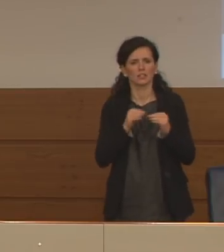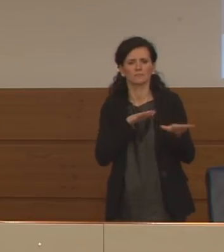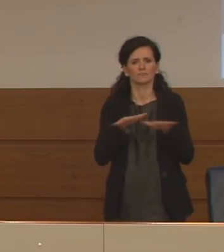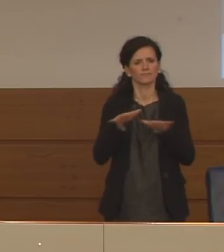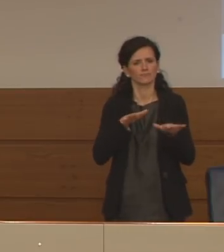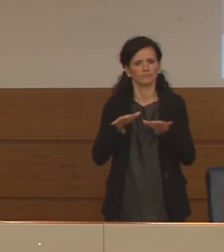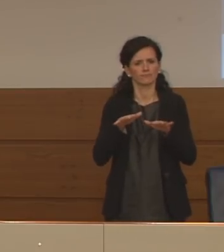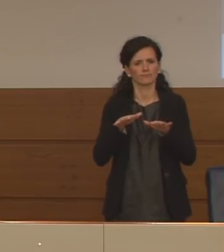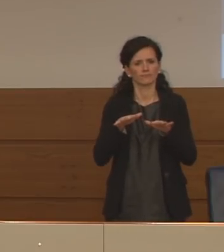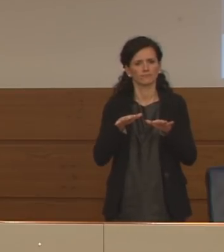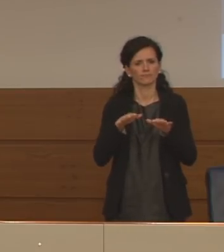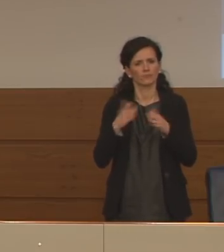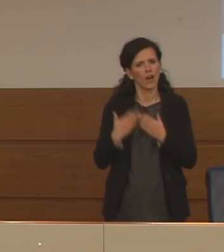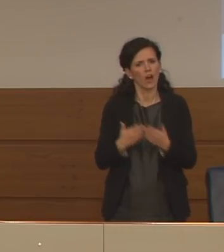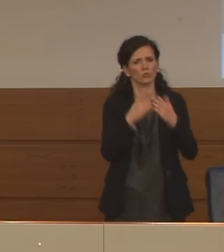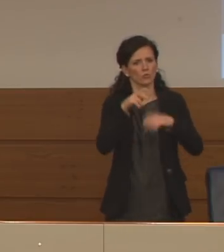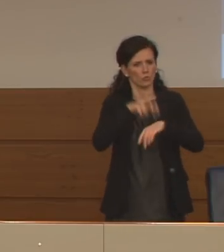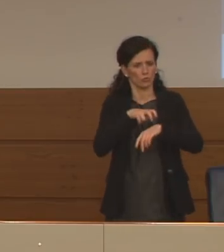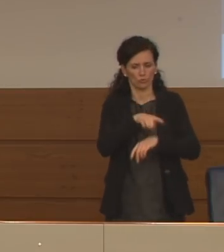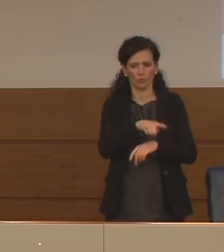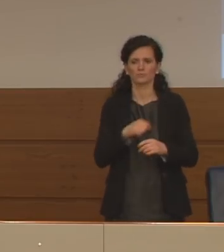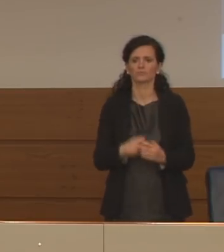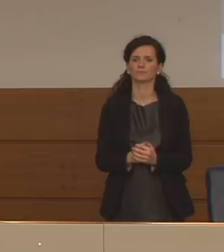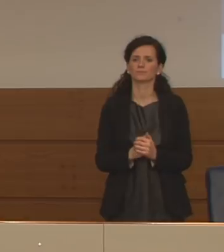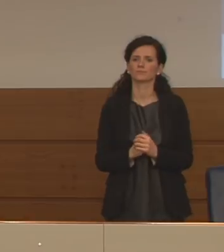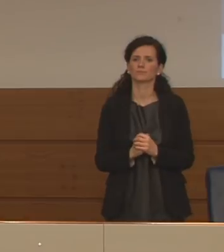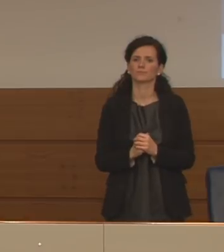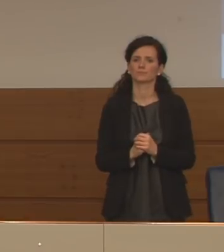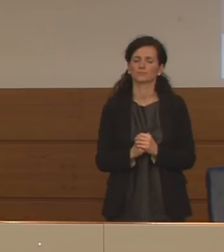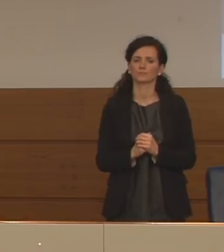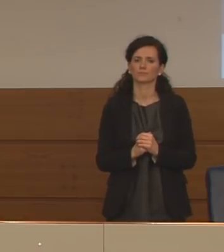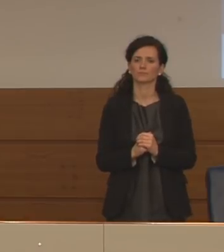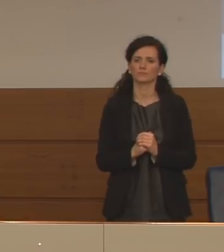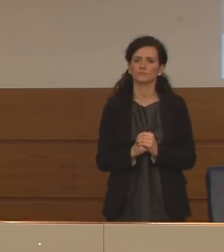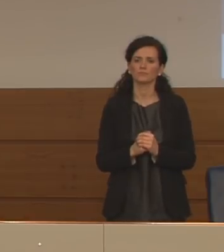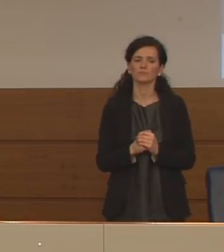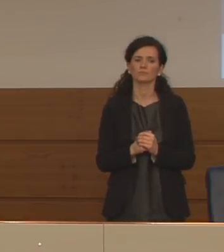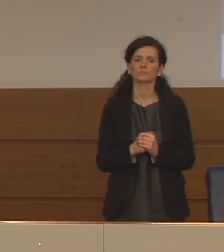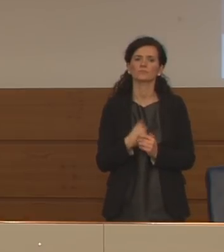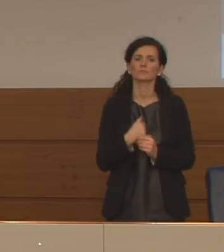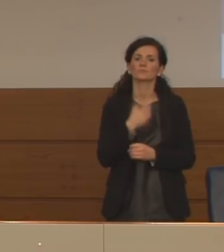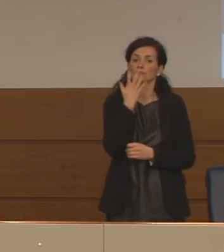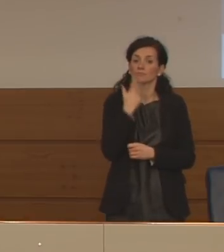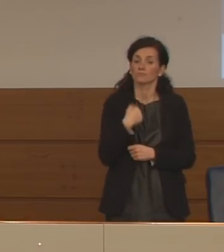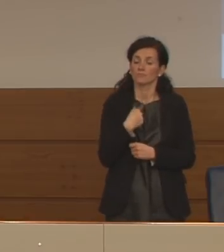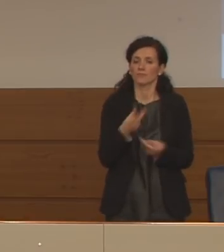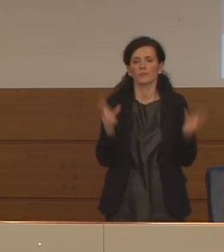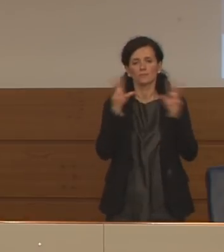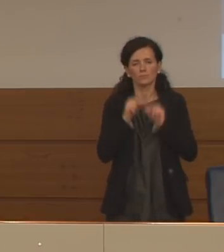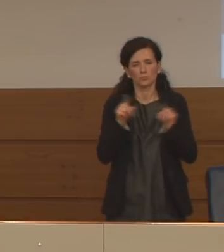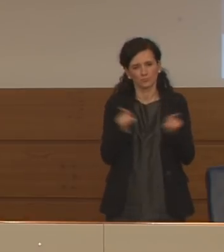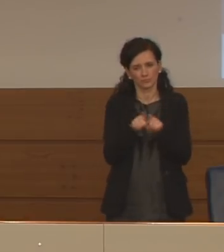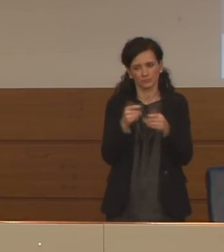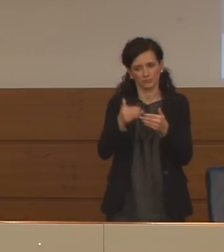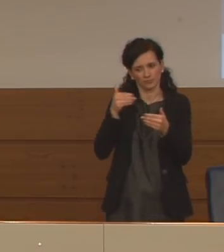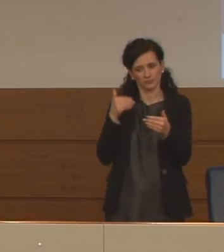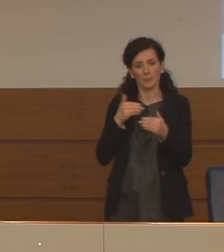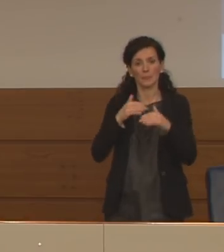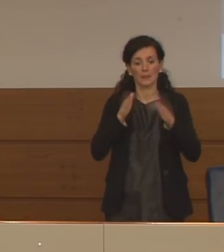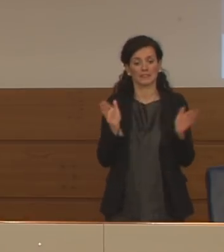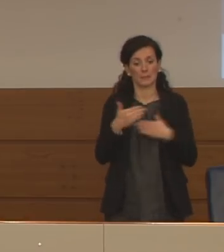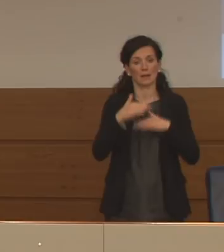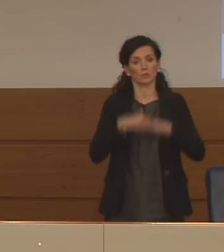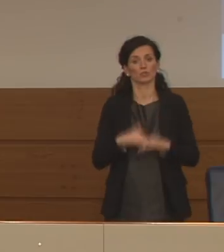task force voglio anche ribadire quello che abbiamo detto già negli altri giorni il dipartimento